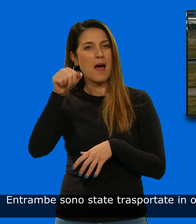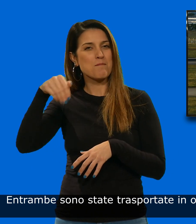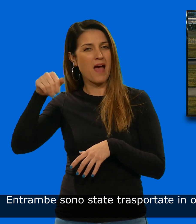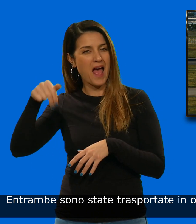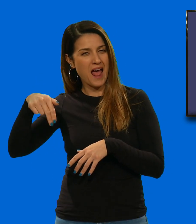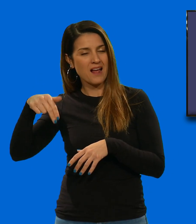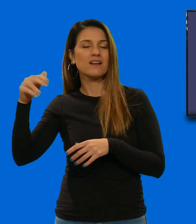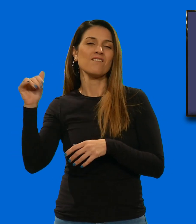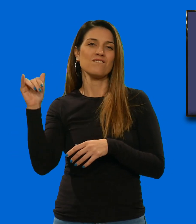stanno